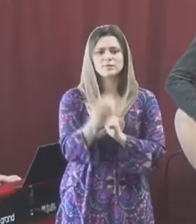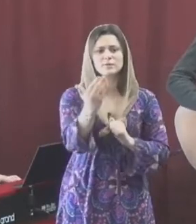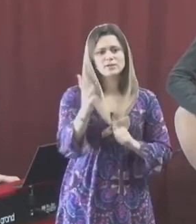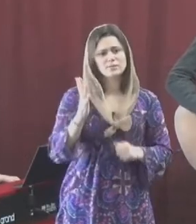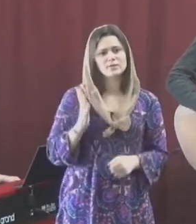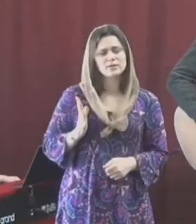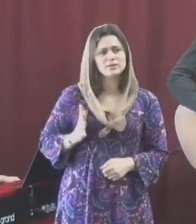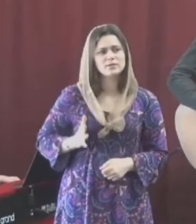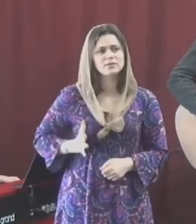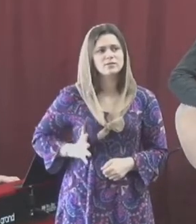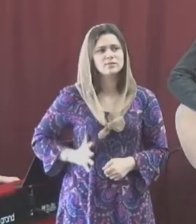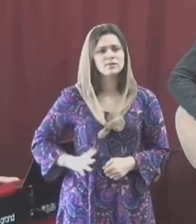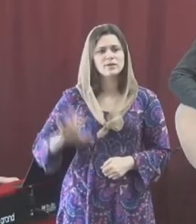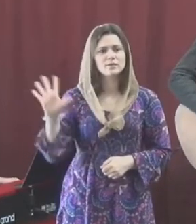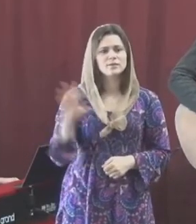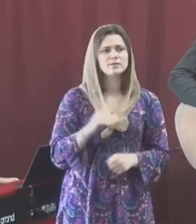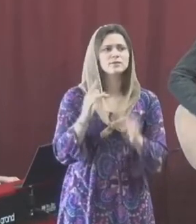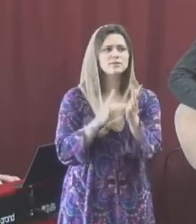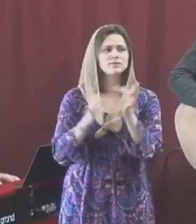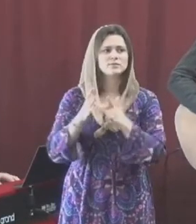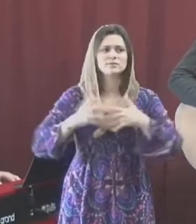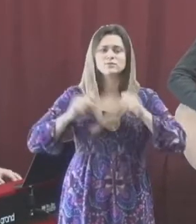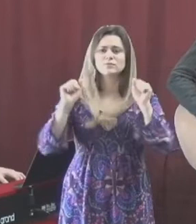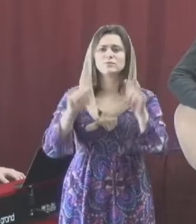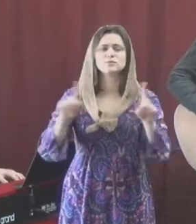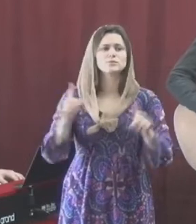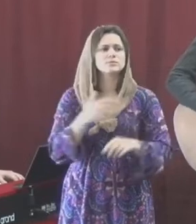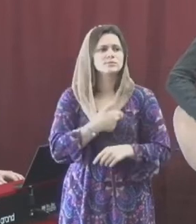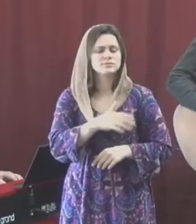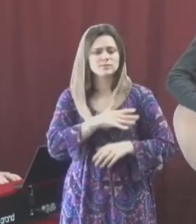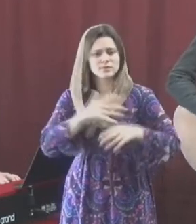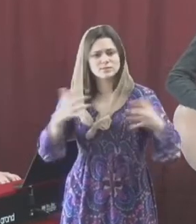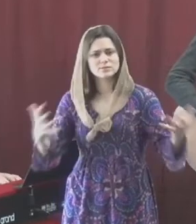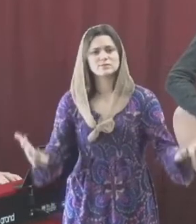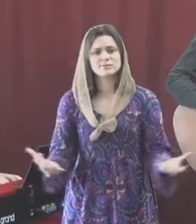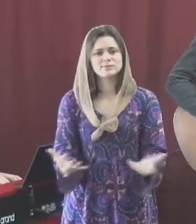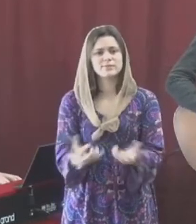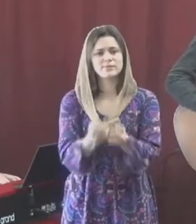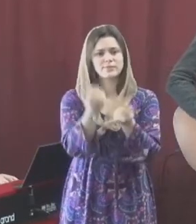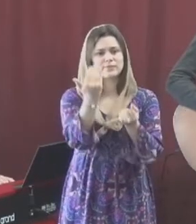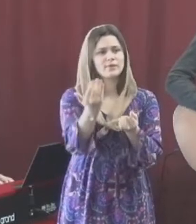терпів, все він віддав, щоб душу спасти.